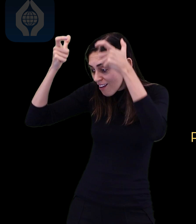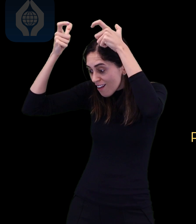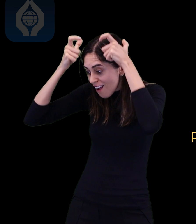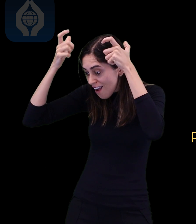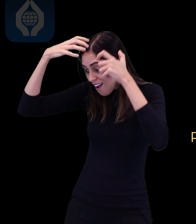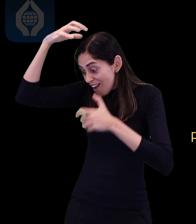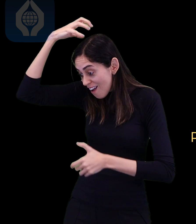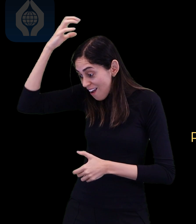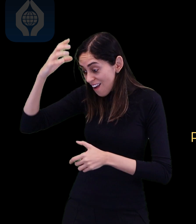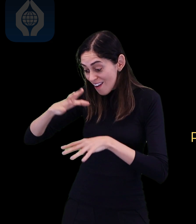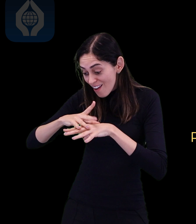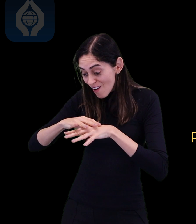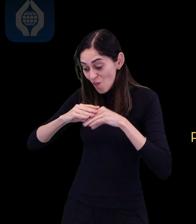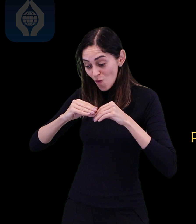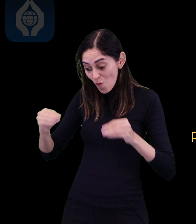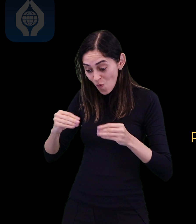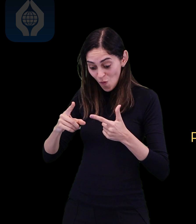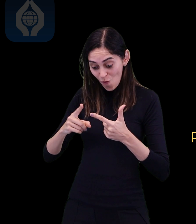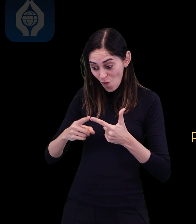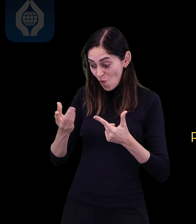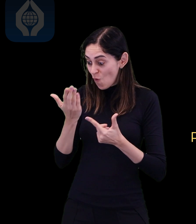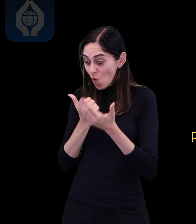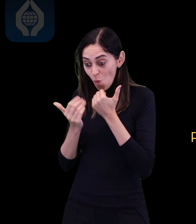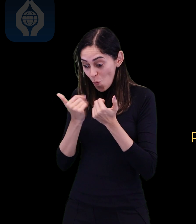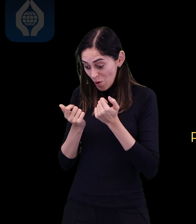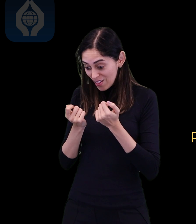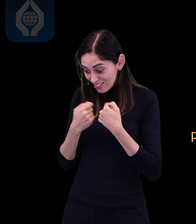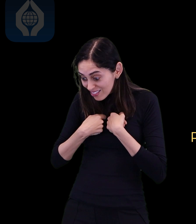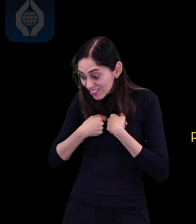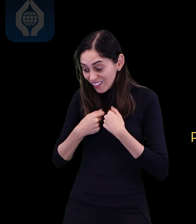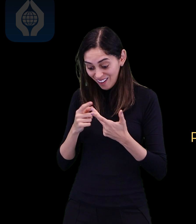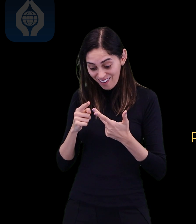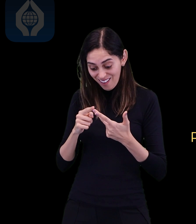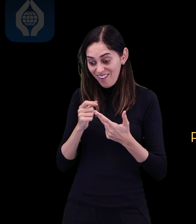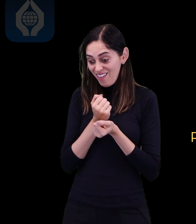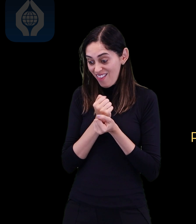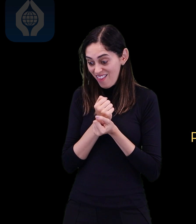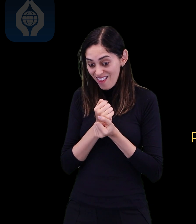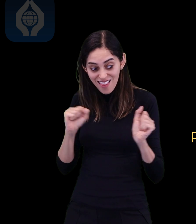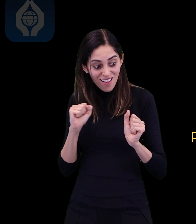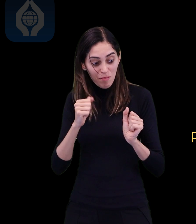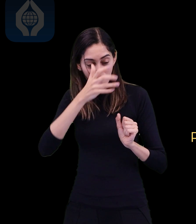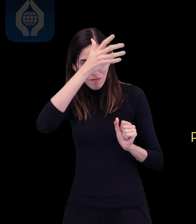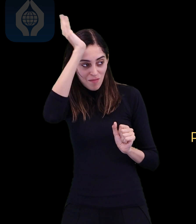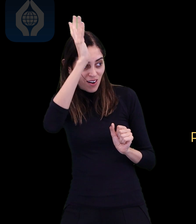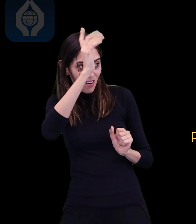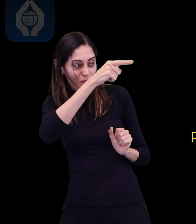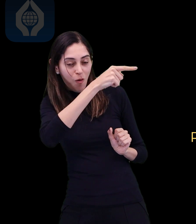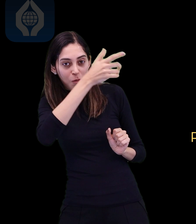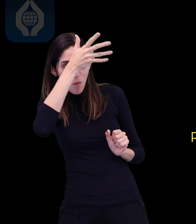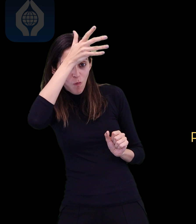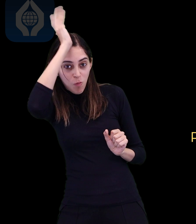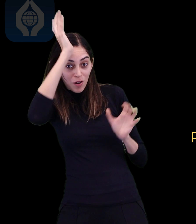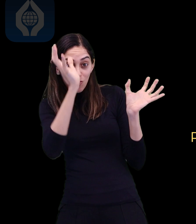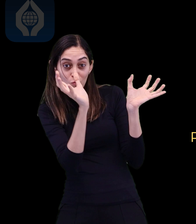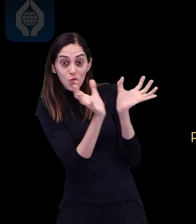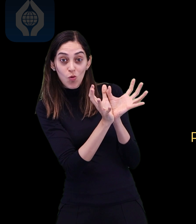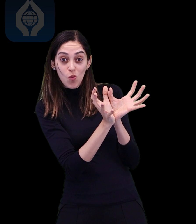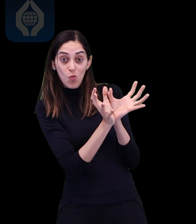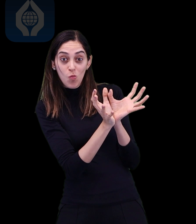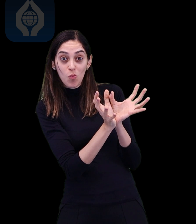Jesus fosse seu rei só para que ele curasse suas doenças, desse-lhe alimento e os libertasse do controle dos